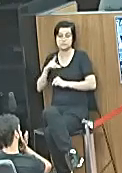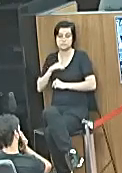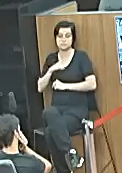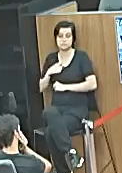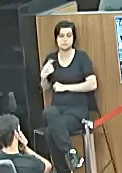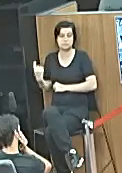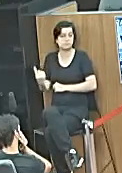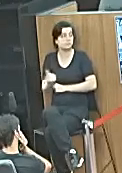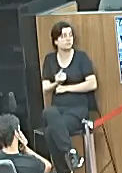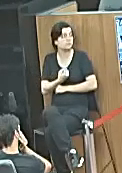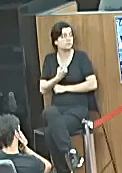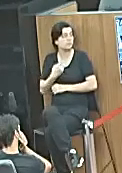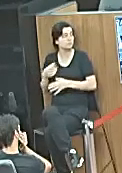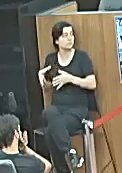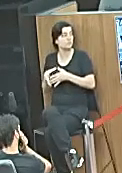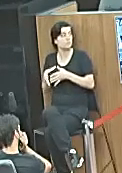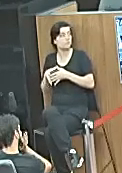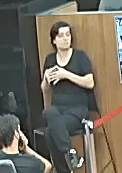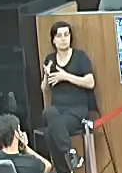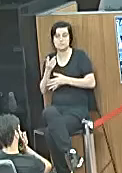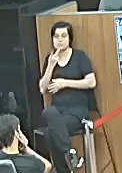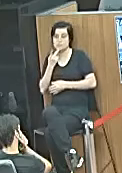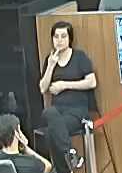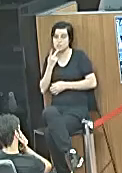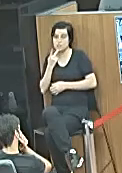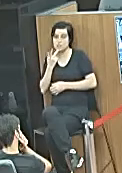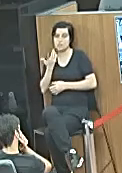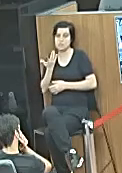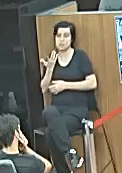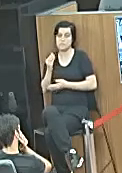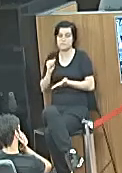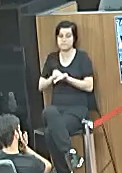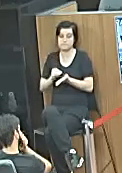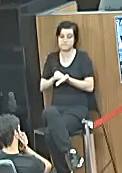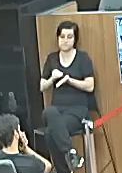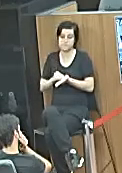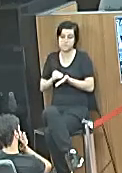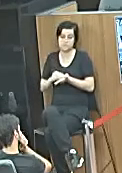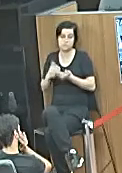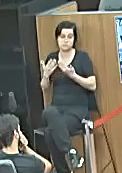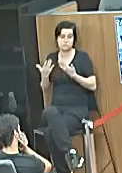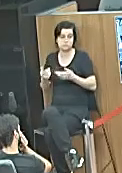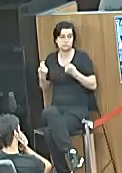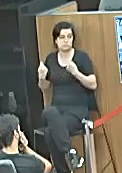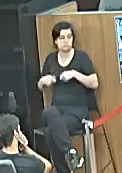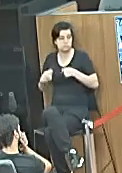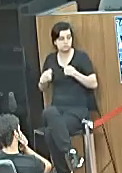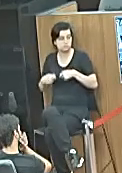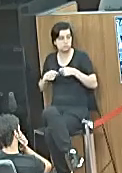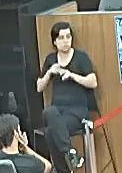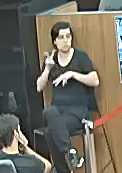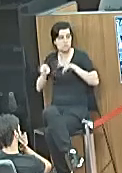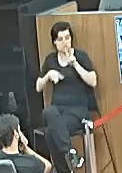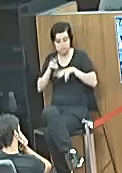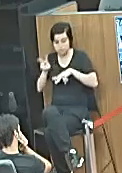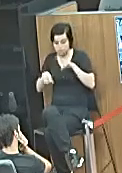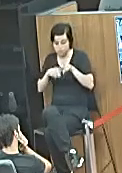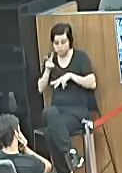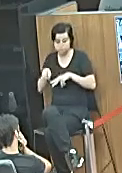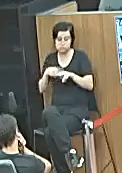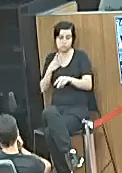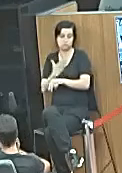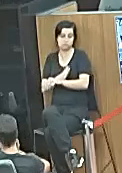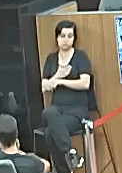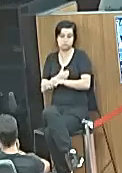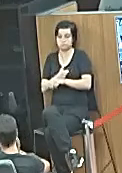os próprios órgãos de estado falou que em um primeiro momento é exequível né então a gente demanda é essa análise técnica mesmo a gente